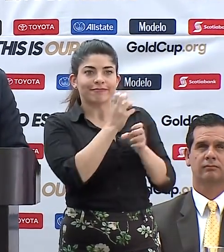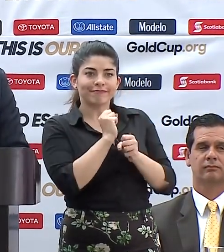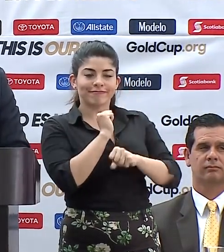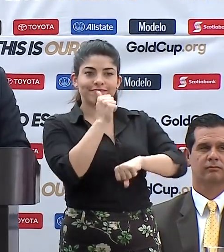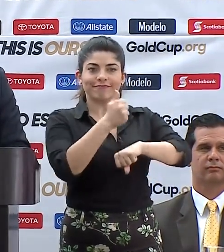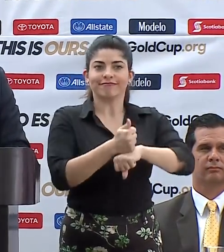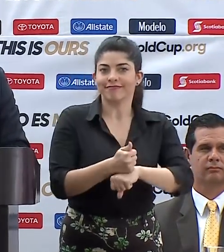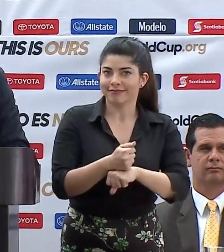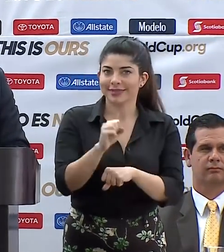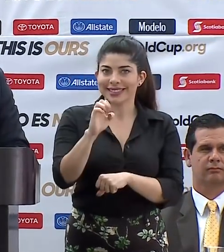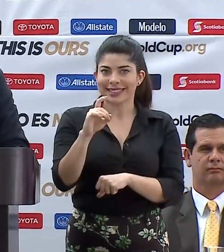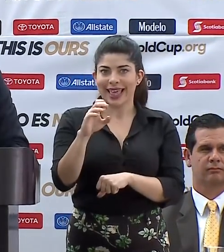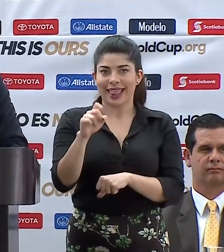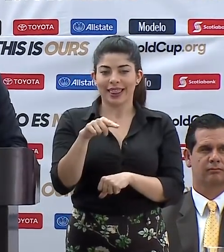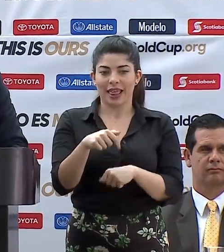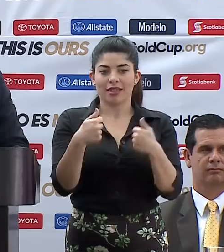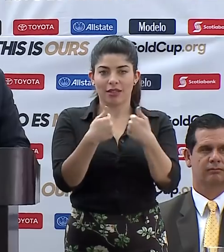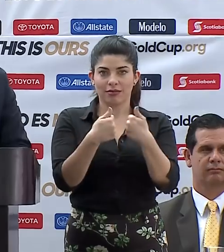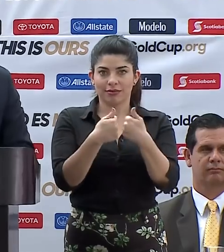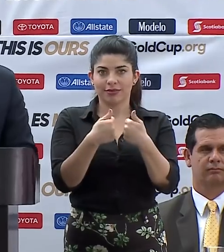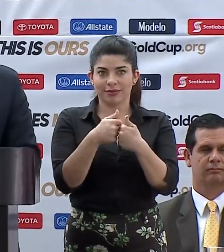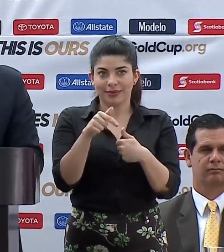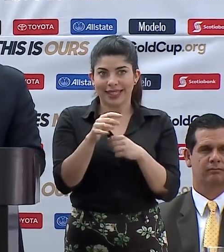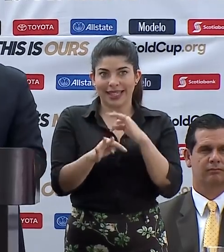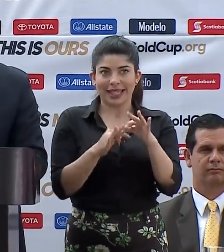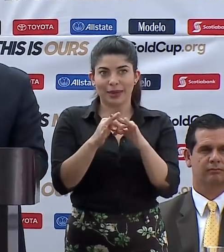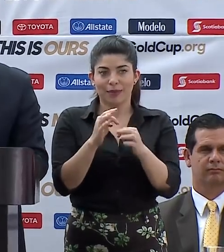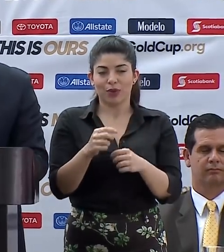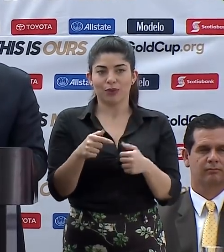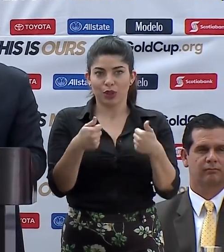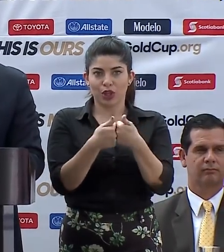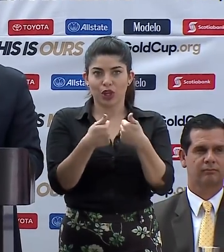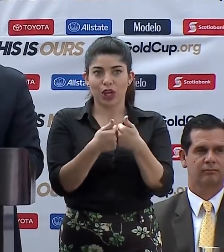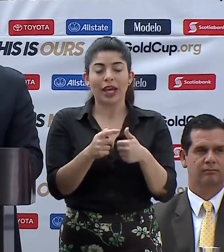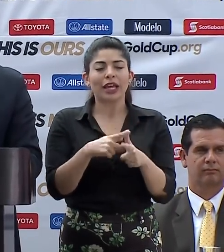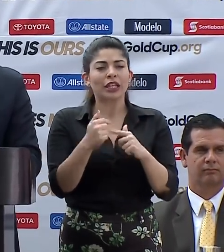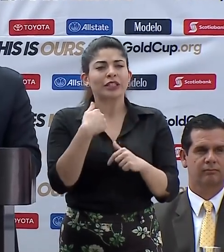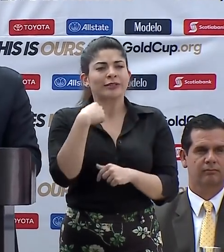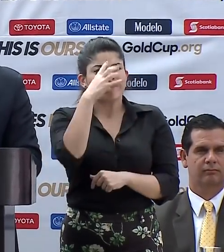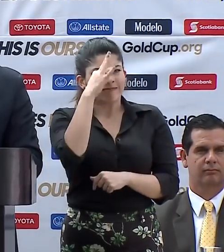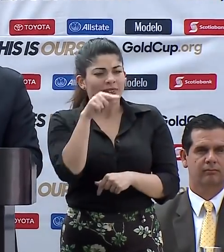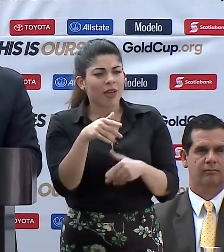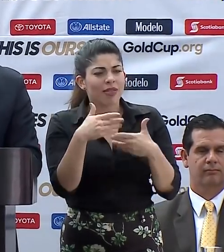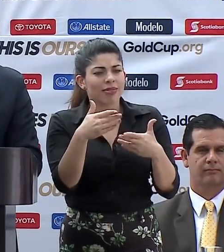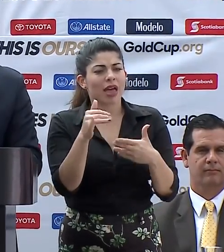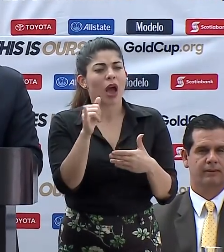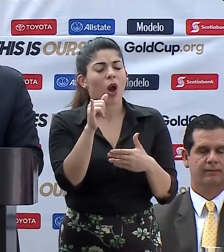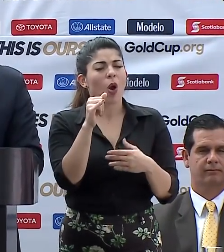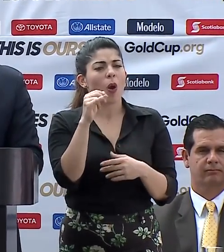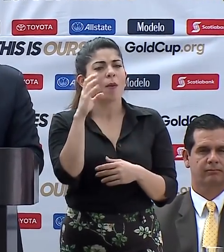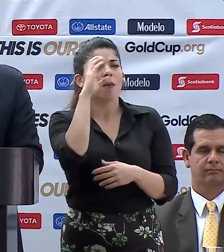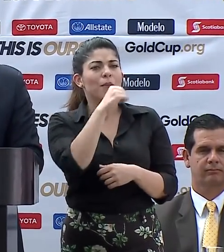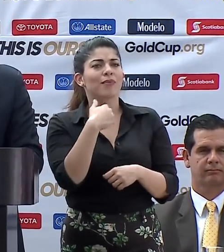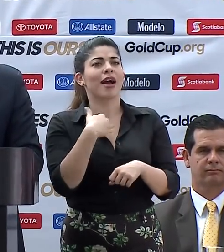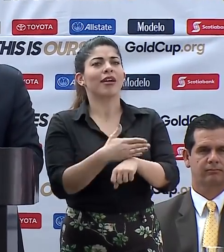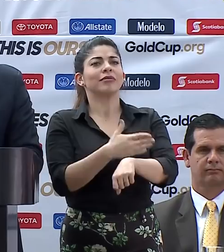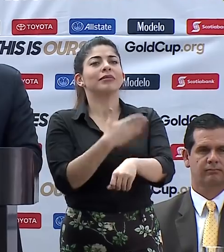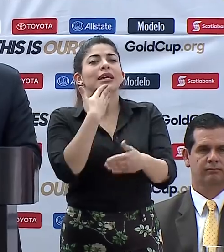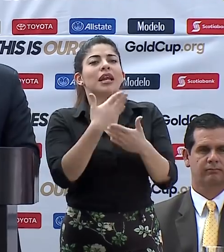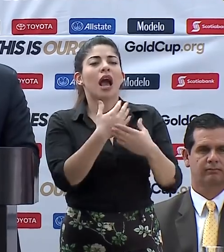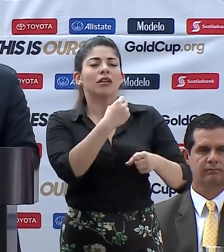sede de una jornada de este torneo. Creo que muestra esa noción de progreso a partir del